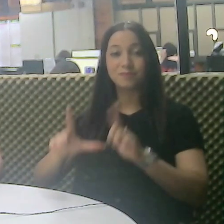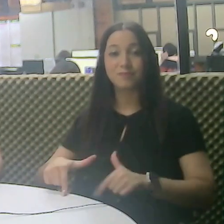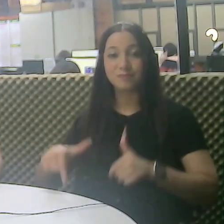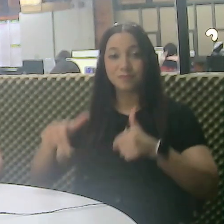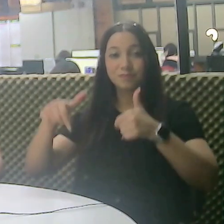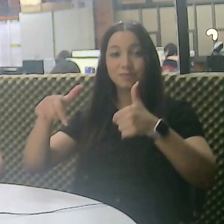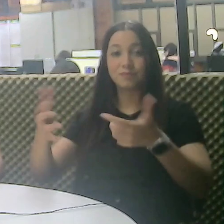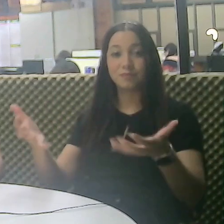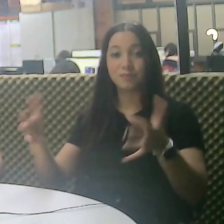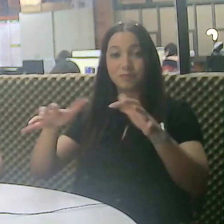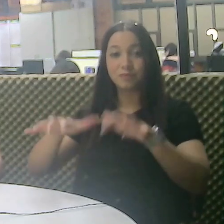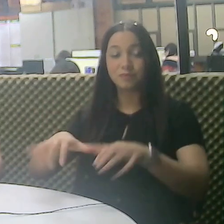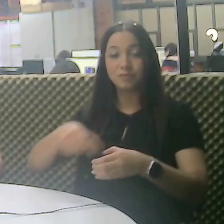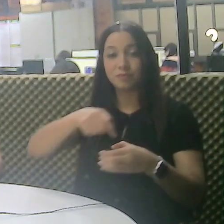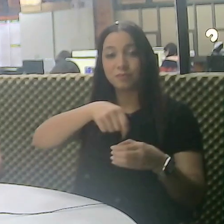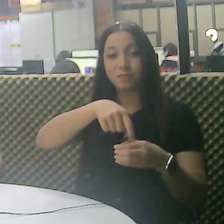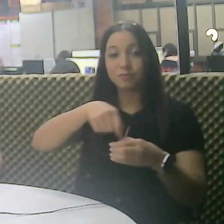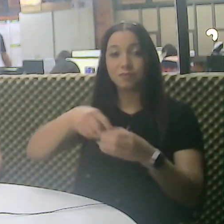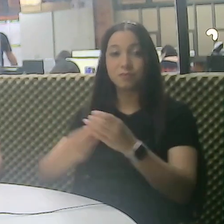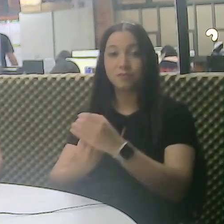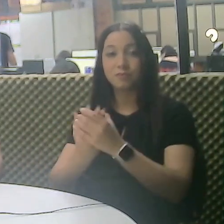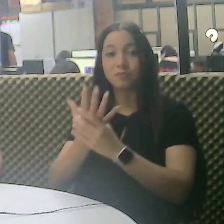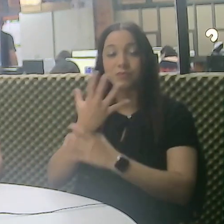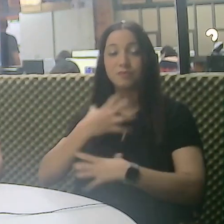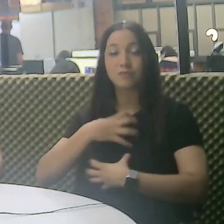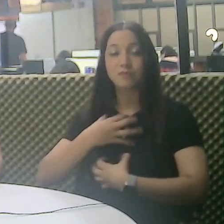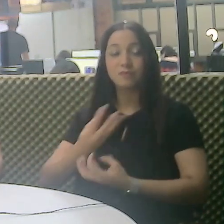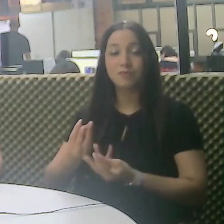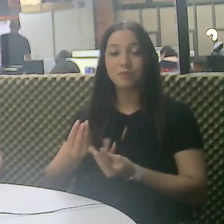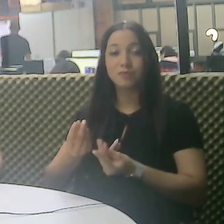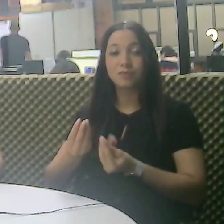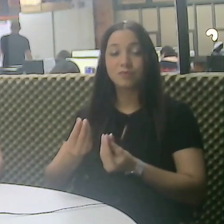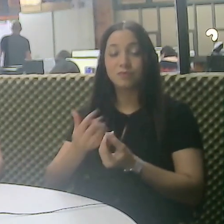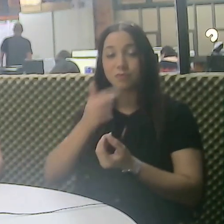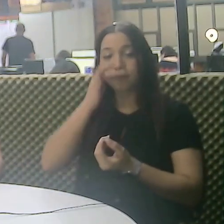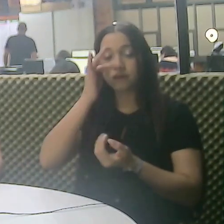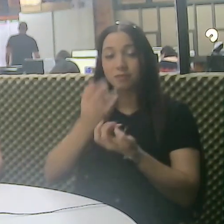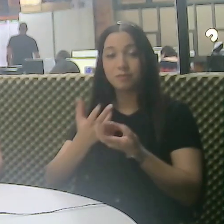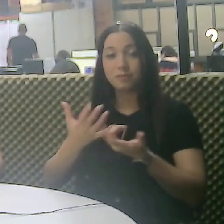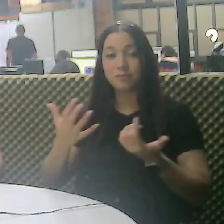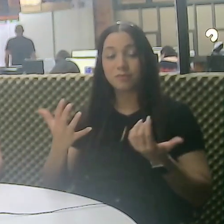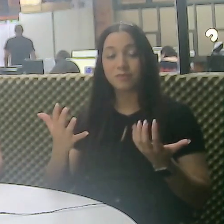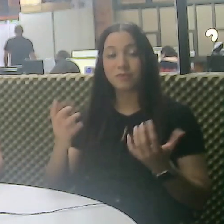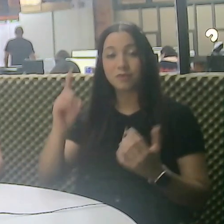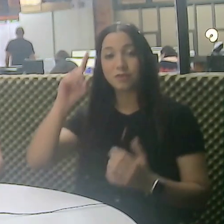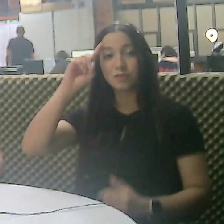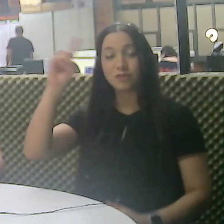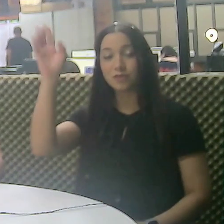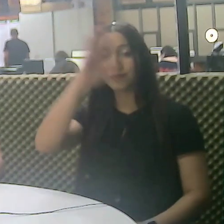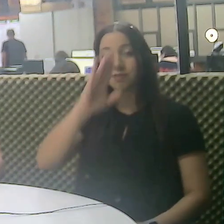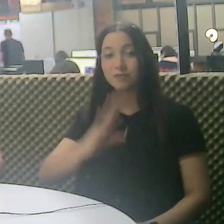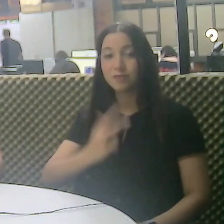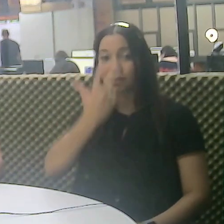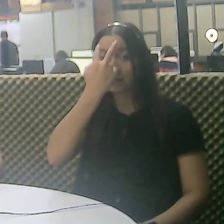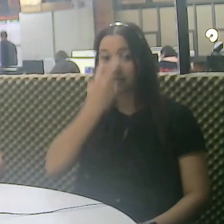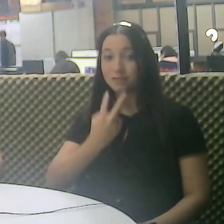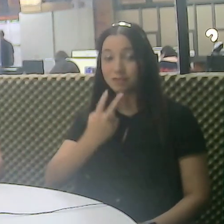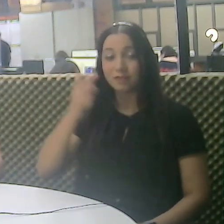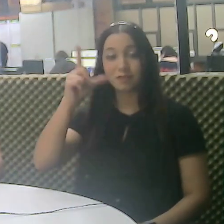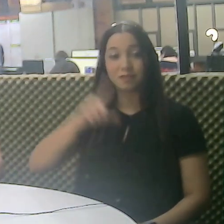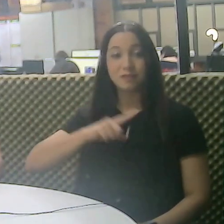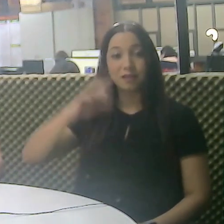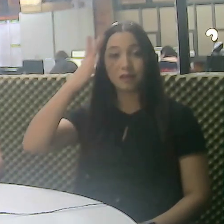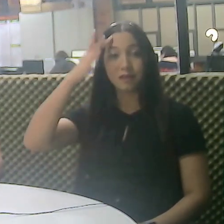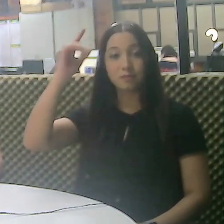inclusão através do plantio de mudas no Jardim Sensorial. Em comemoração ao Dia Nacional do Cego, a Futel promoverá amanhã,